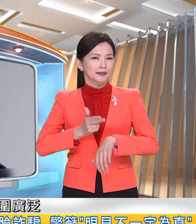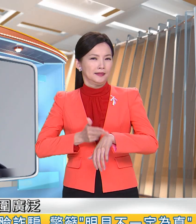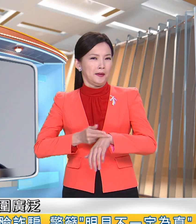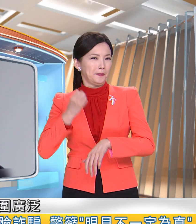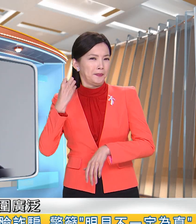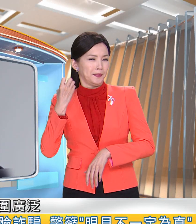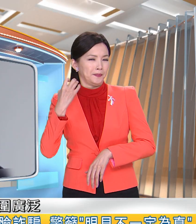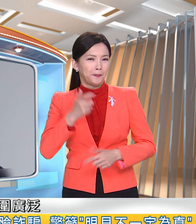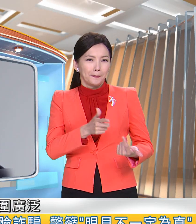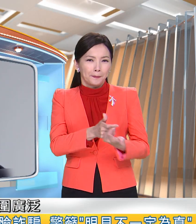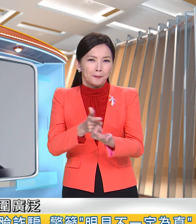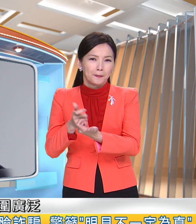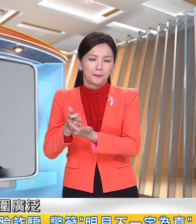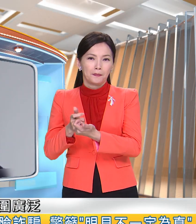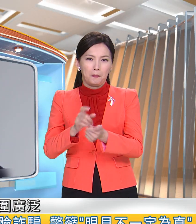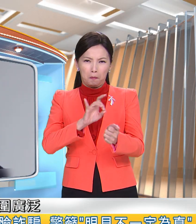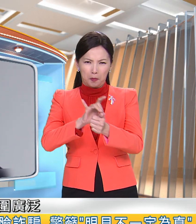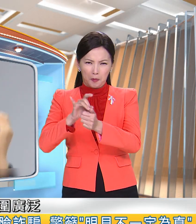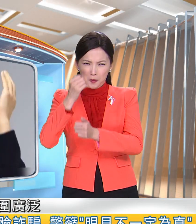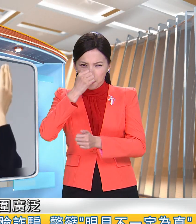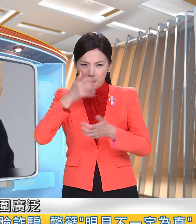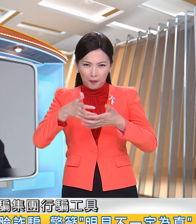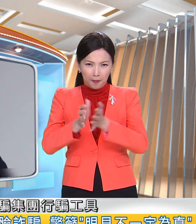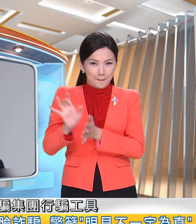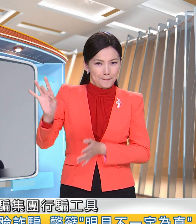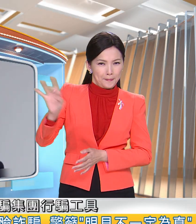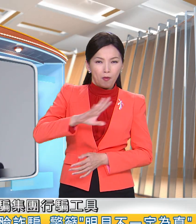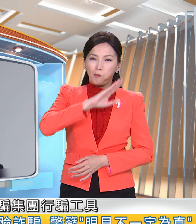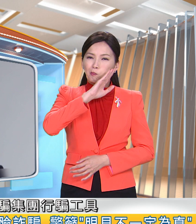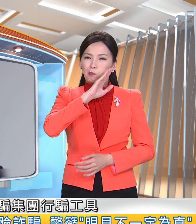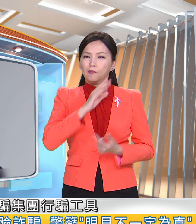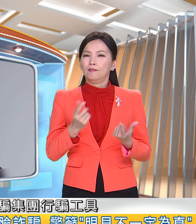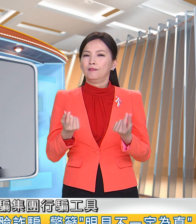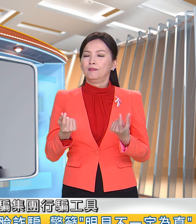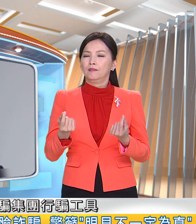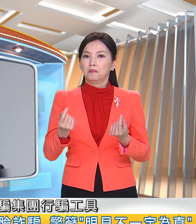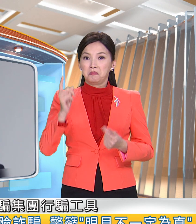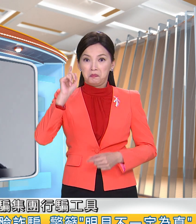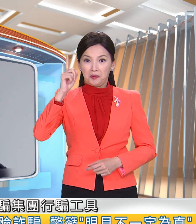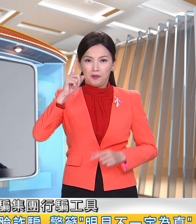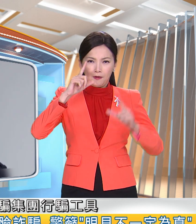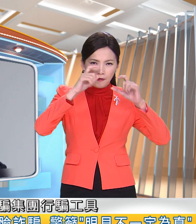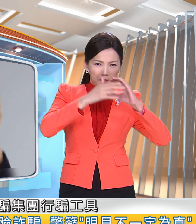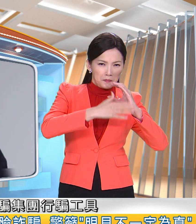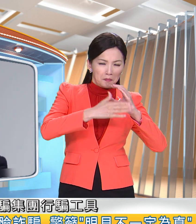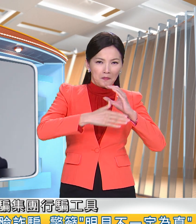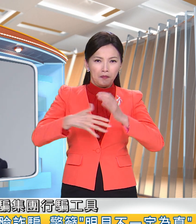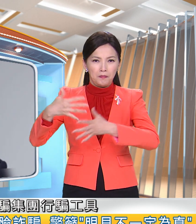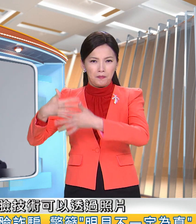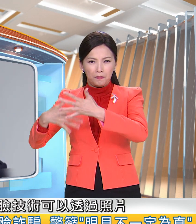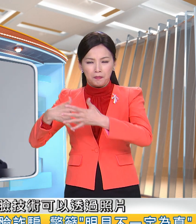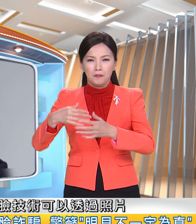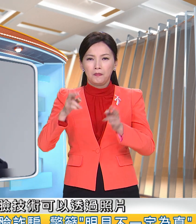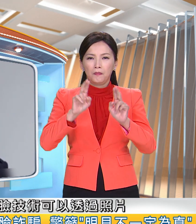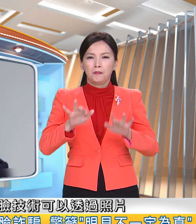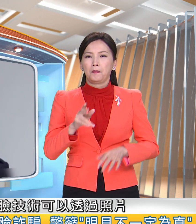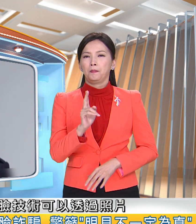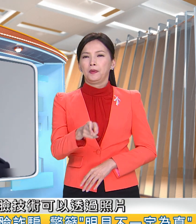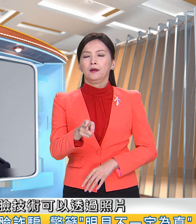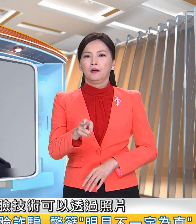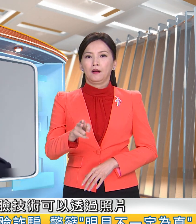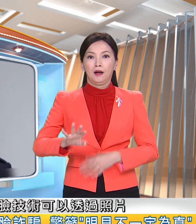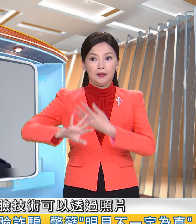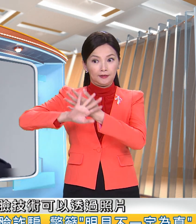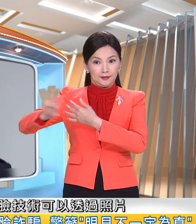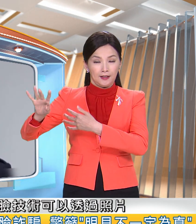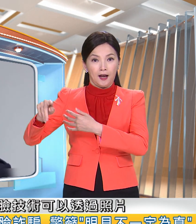AI 技术应用范围广泛，现在也变成诈骗集团的行骗工具。尤其 AI